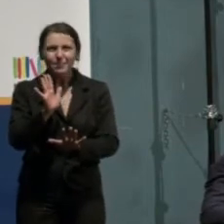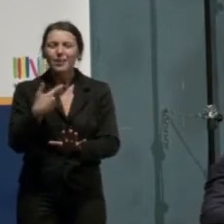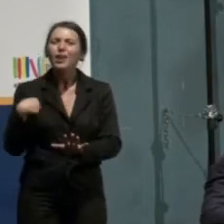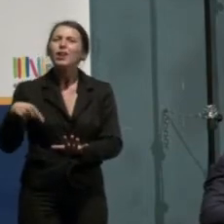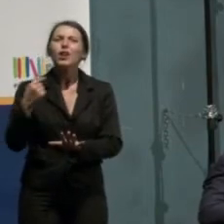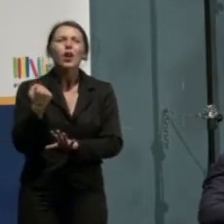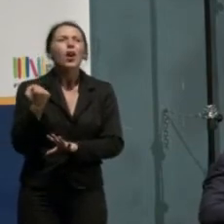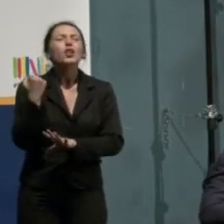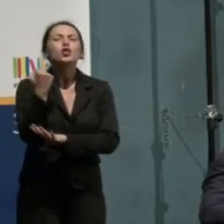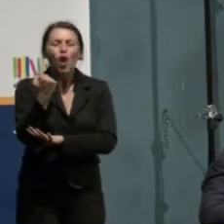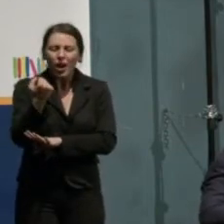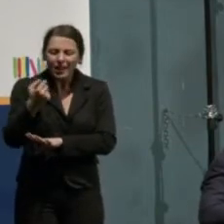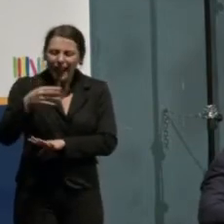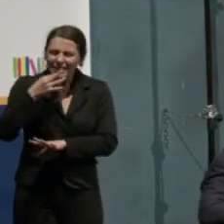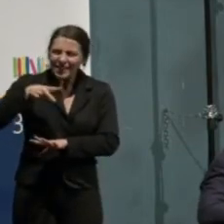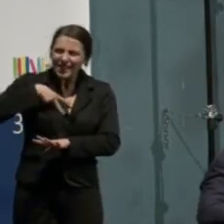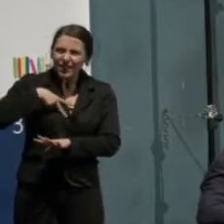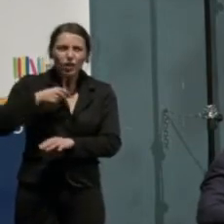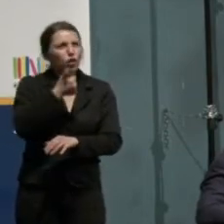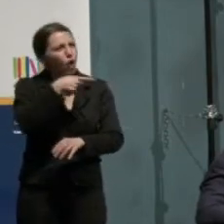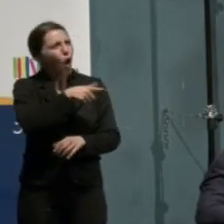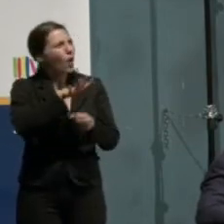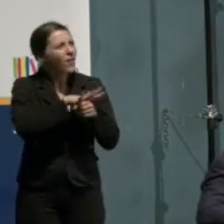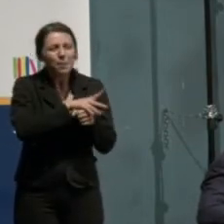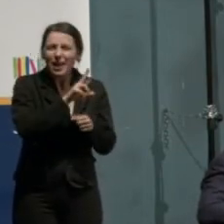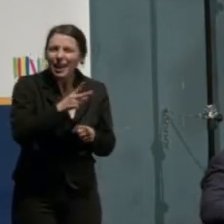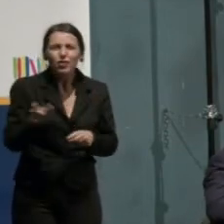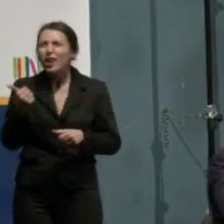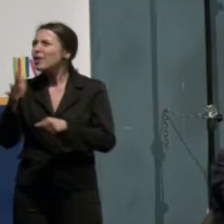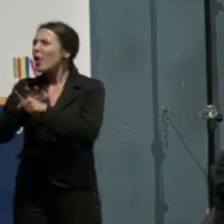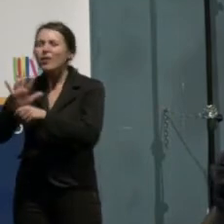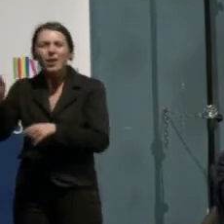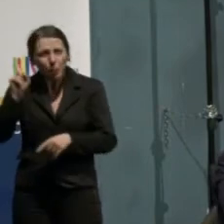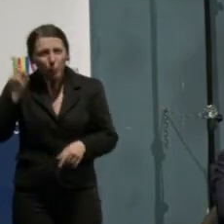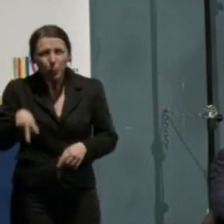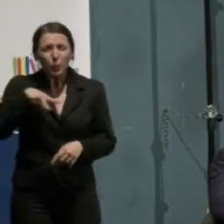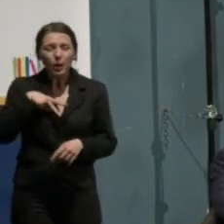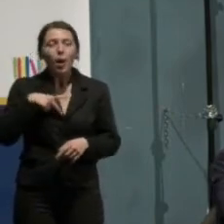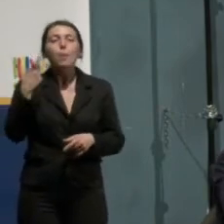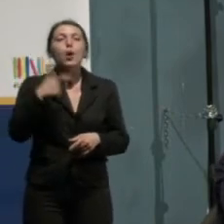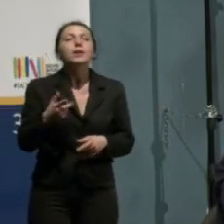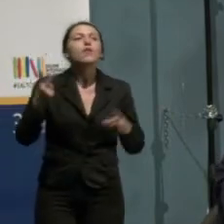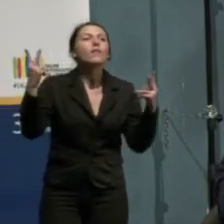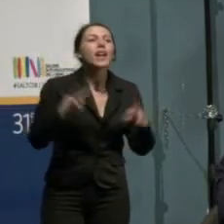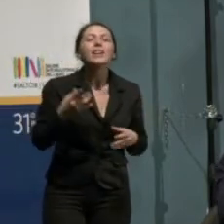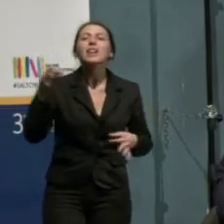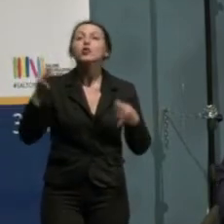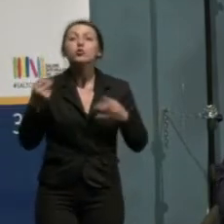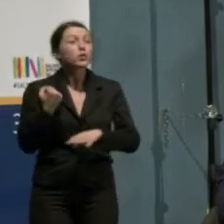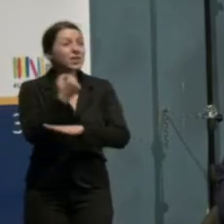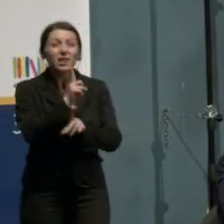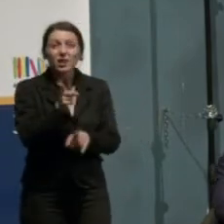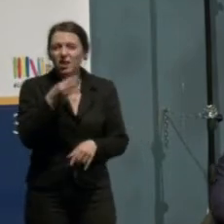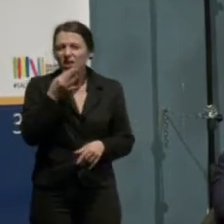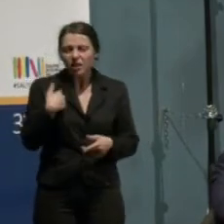siamo solidali con noi stessi non solo con la famiglia reggina o con altre famiglie perché se non da dirgli la verità e giustizia tua disonorato te stesso e devi